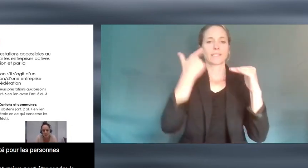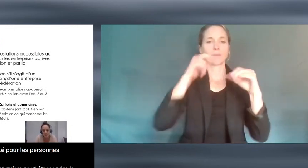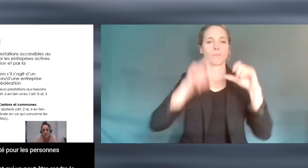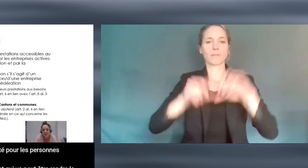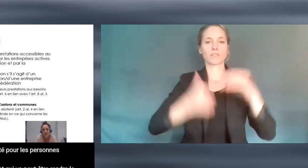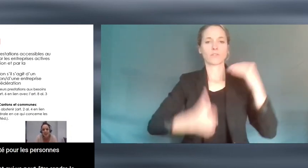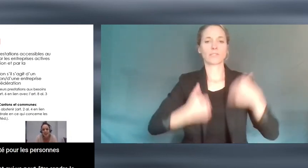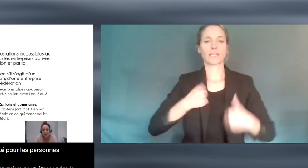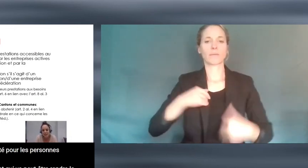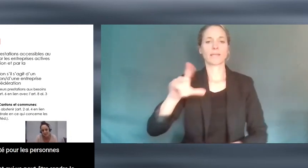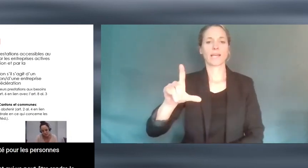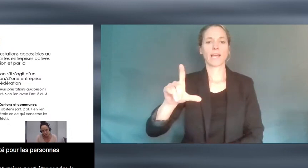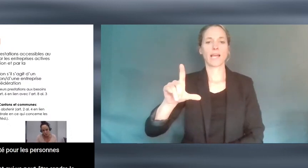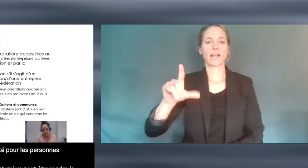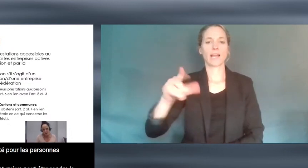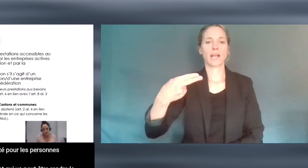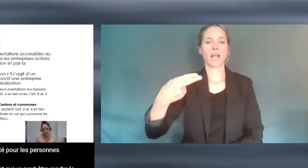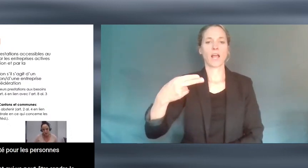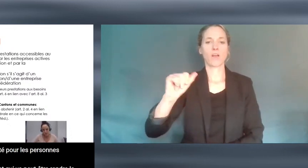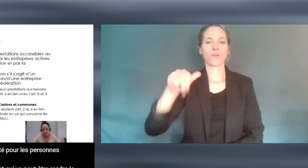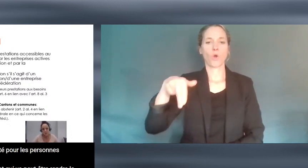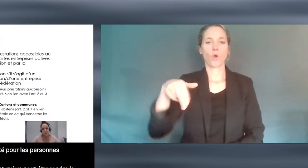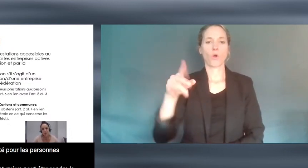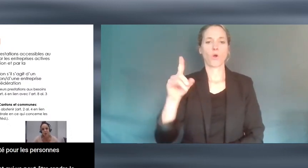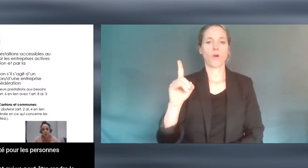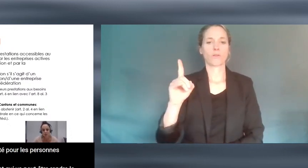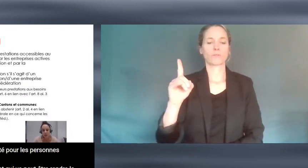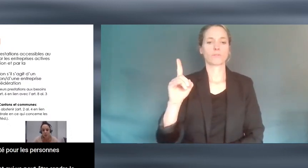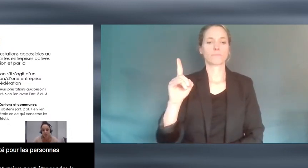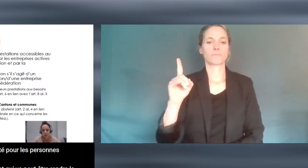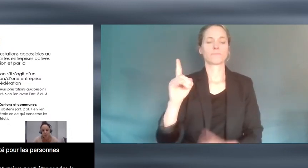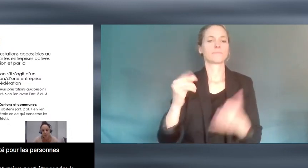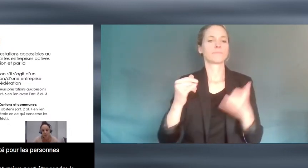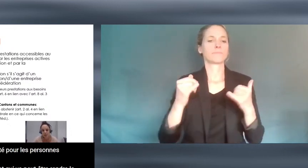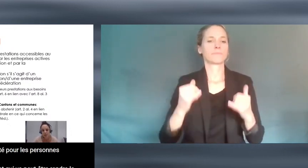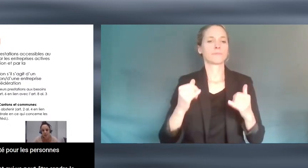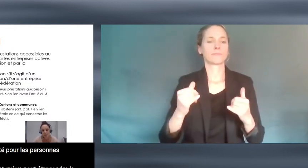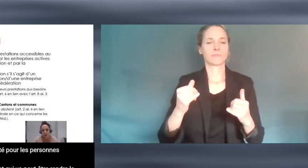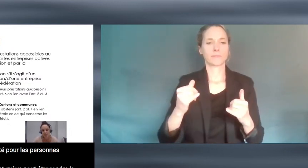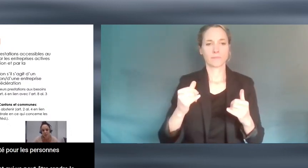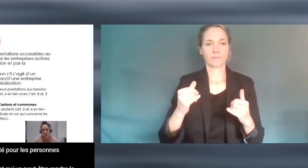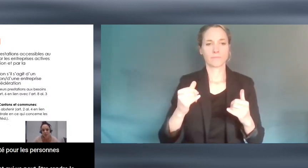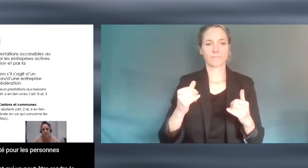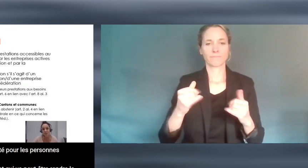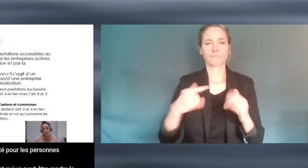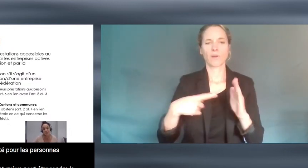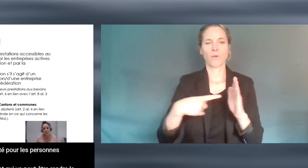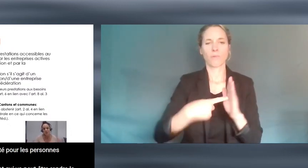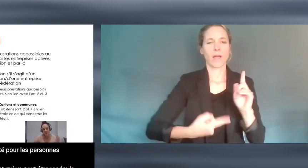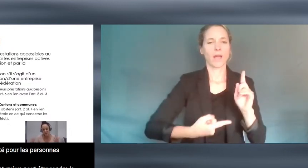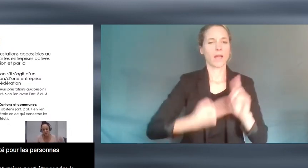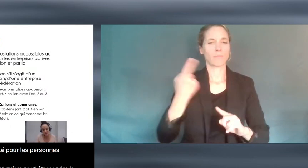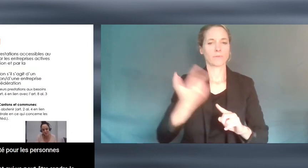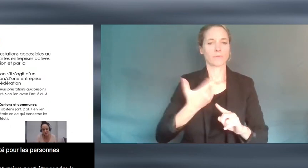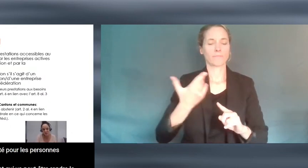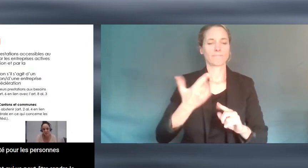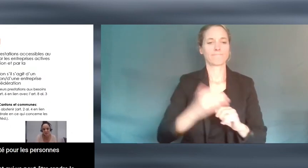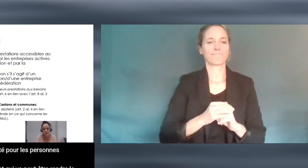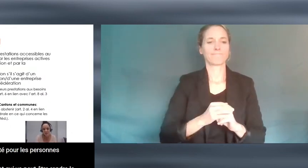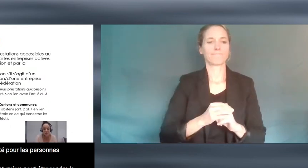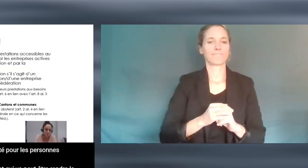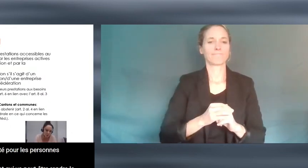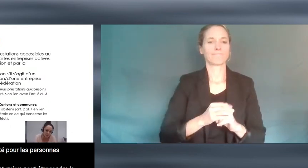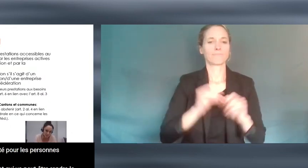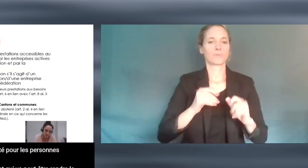handicapées. Et là, c'est un point important que je vais relever, à mon avis, et qui va peut-être rendre la discussion